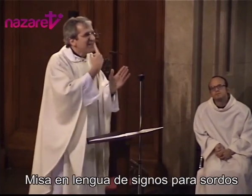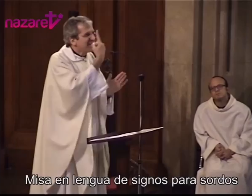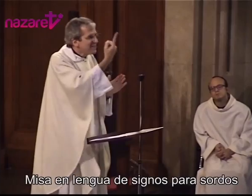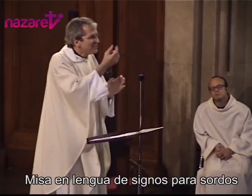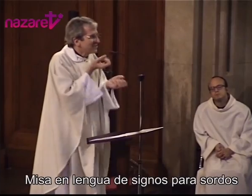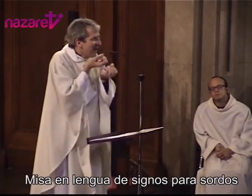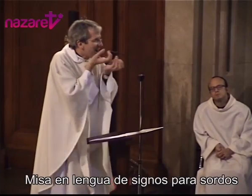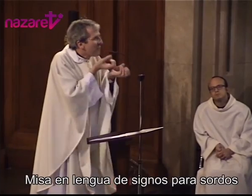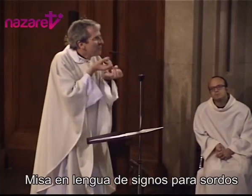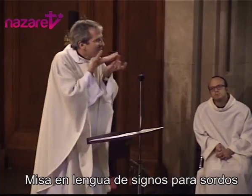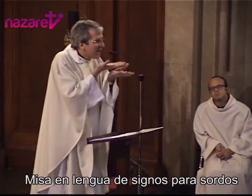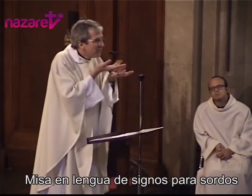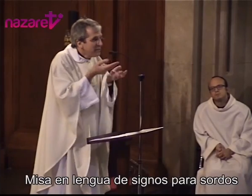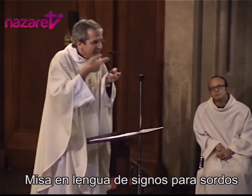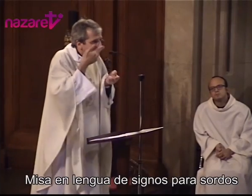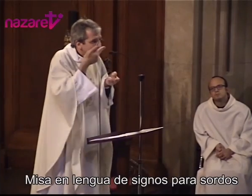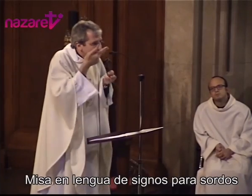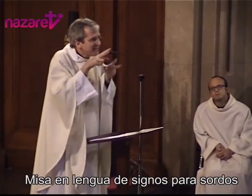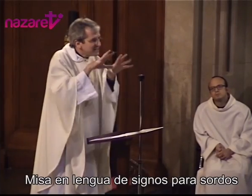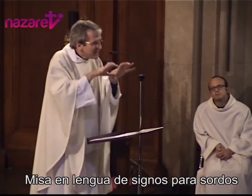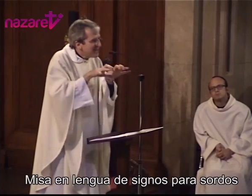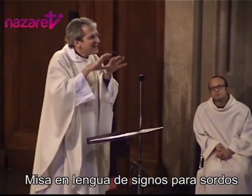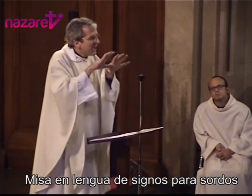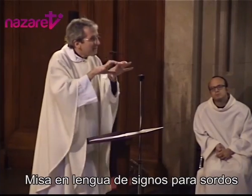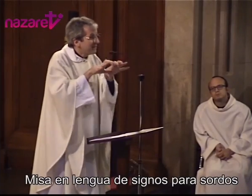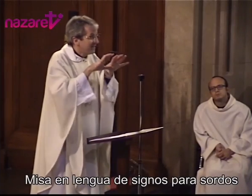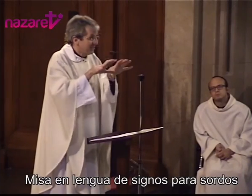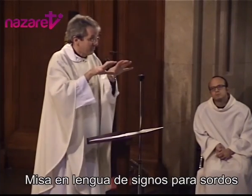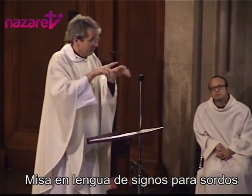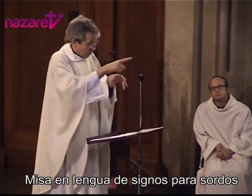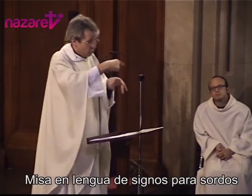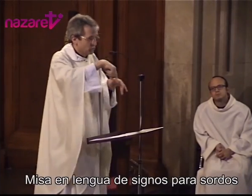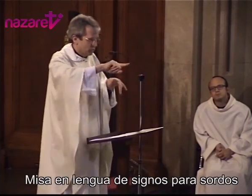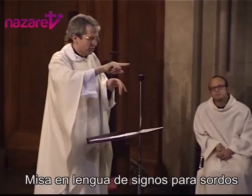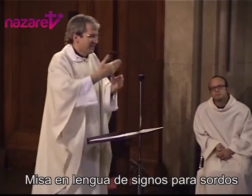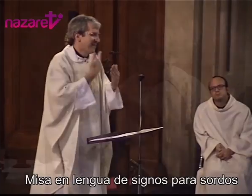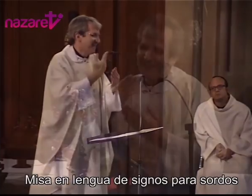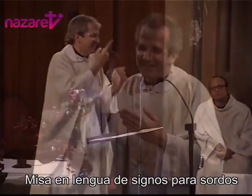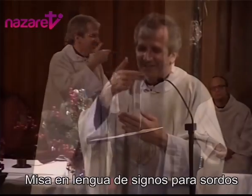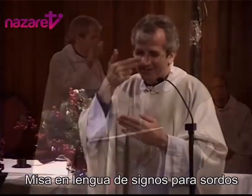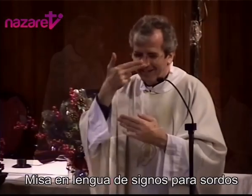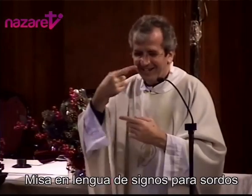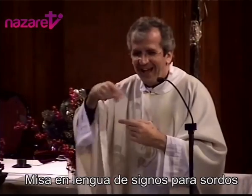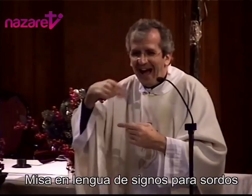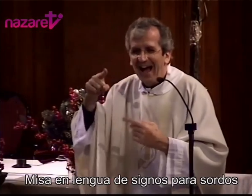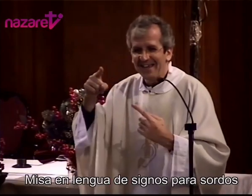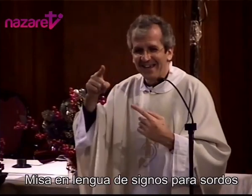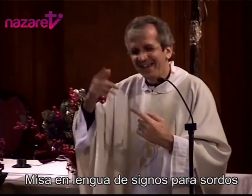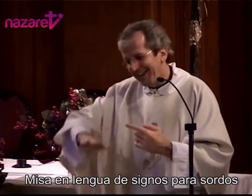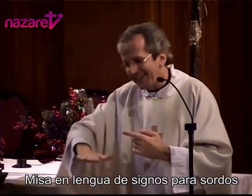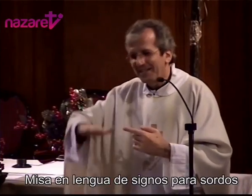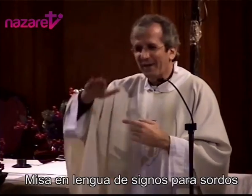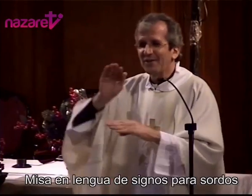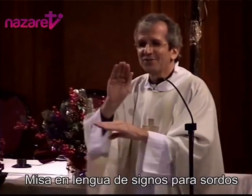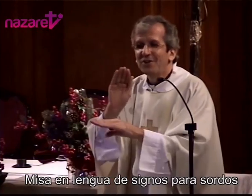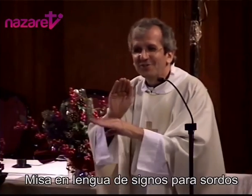verdades que Dios ha comunicado y que tiene interés en ir aprendiendo. Nosotros, gracias a Dios, interés hay,